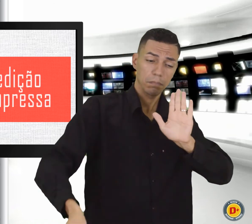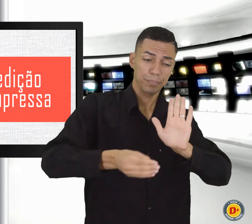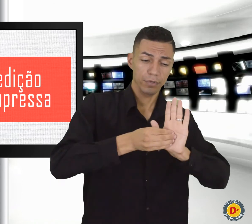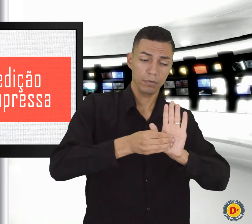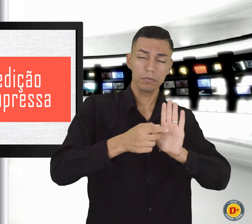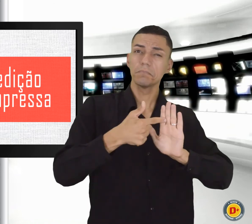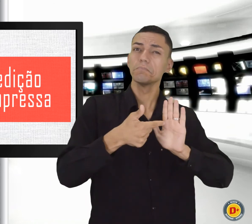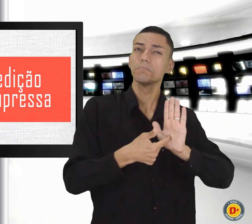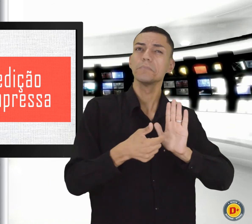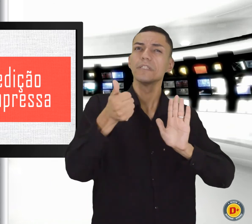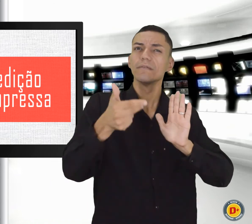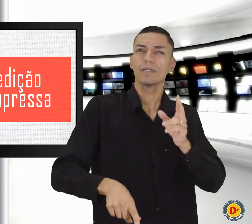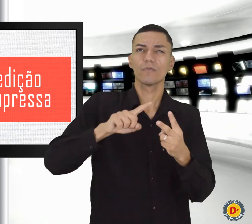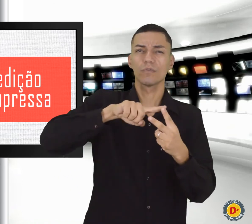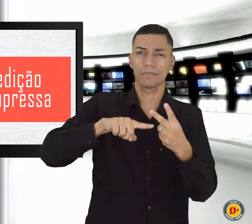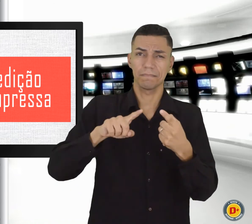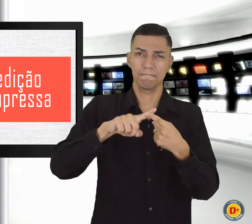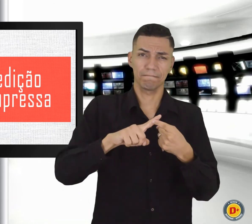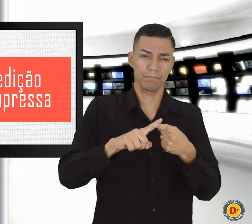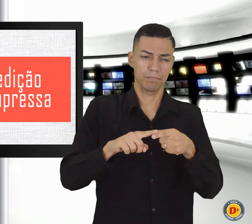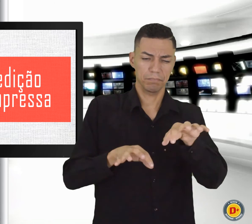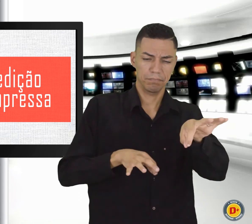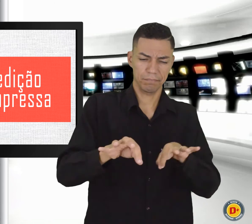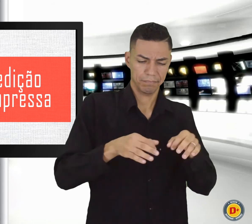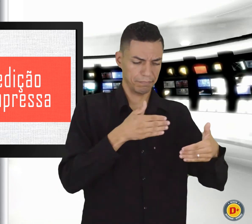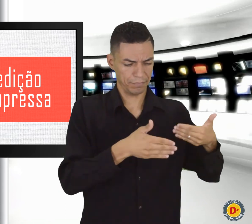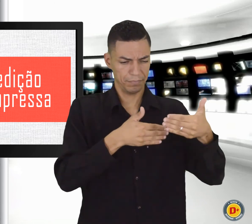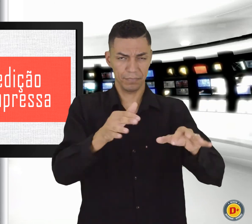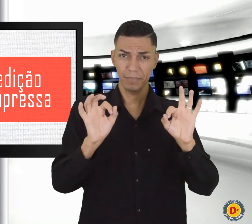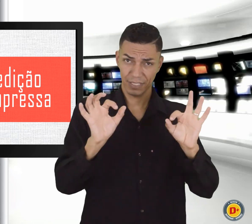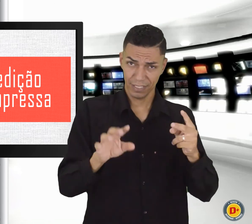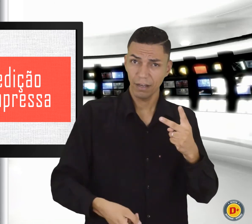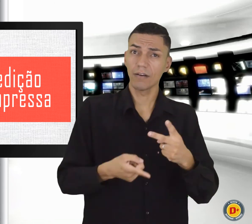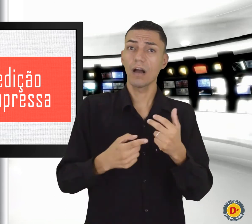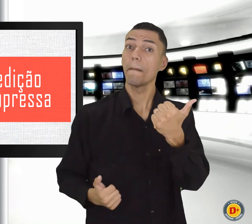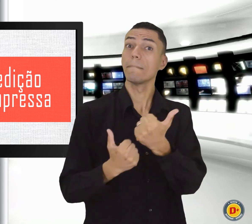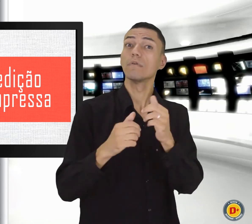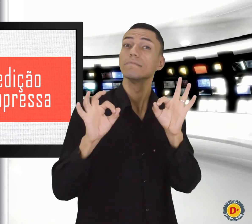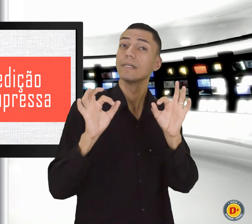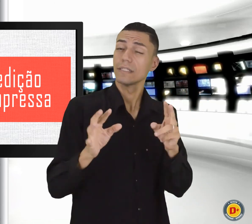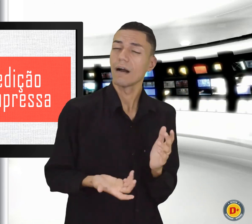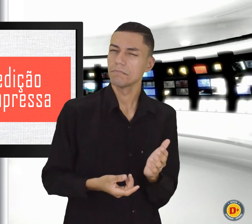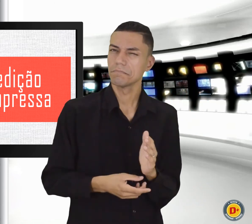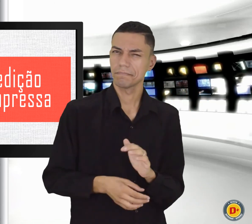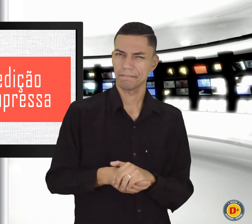procedimentos especiais e o que são apoios especiais, os quais